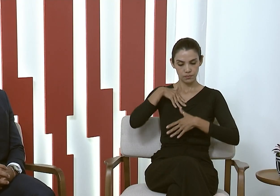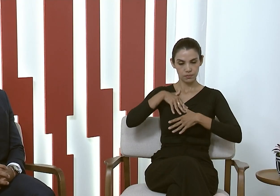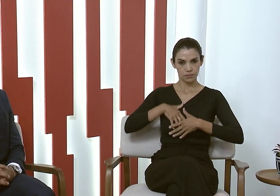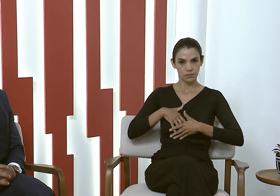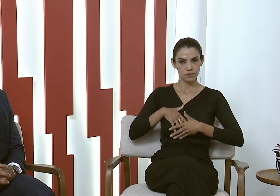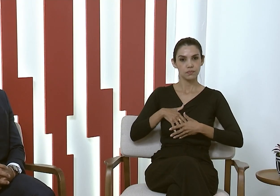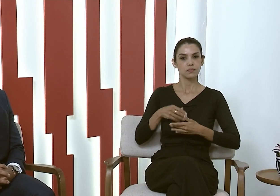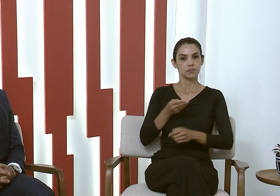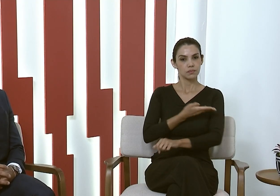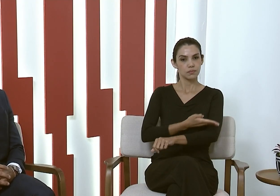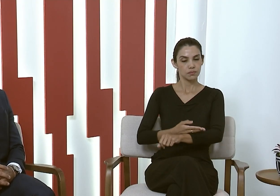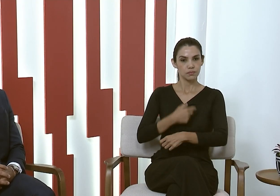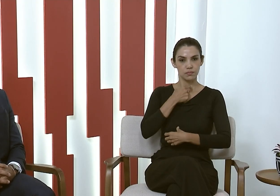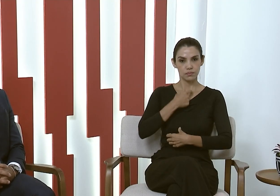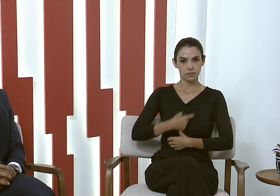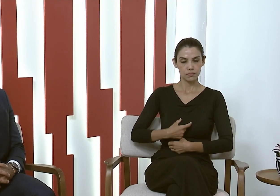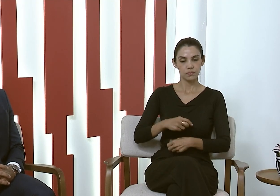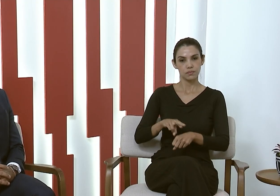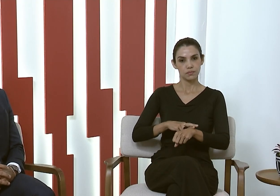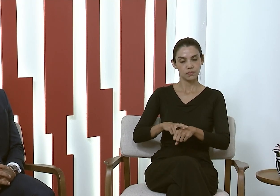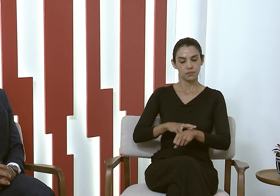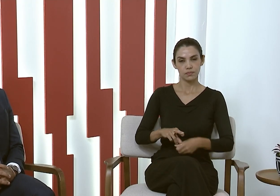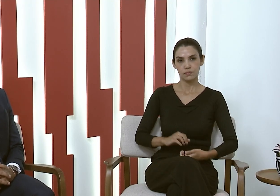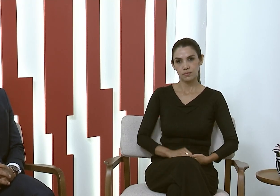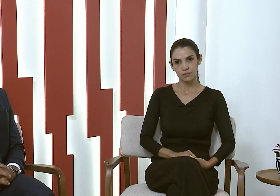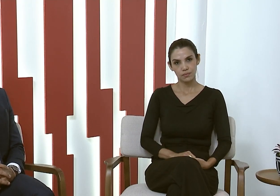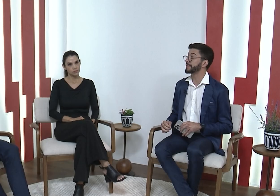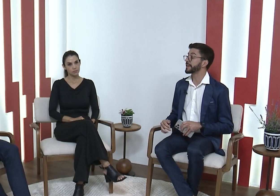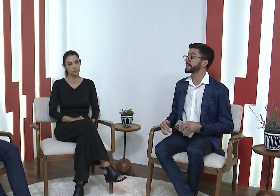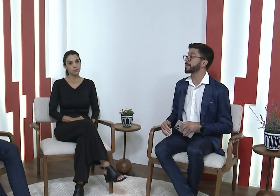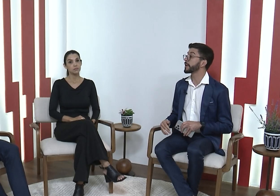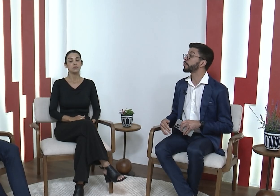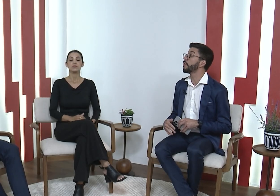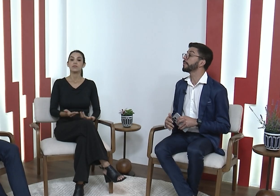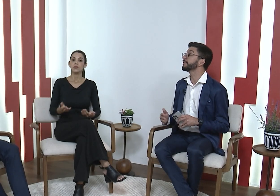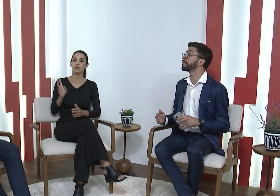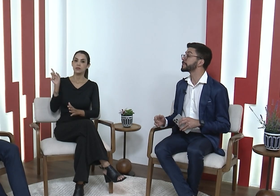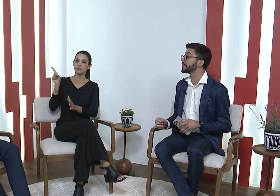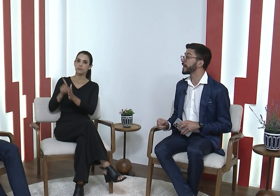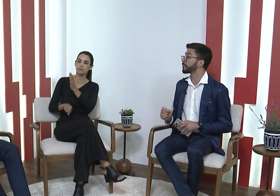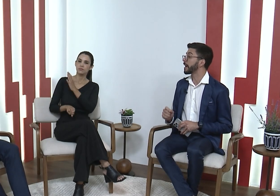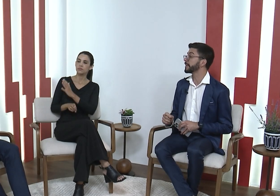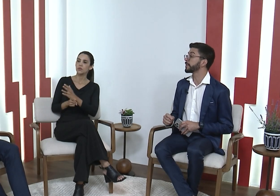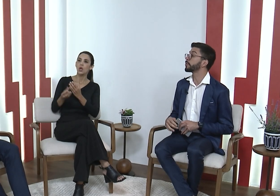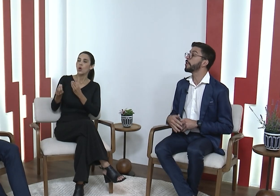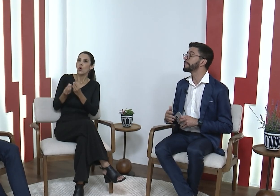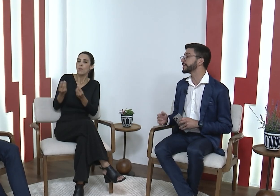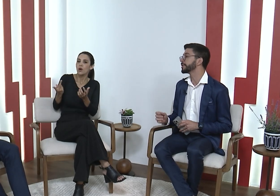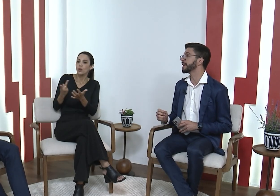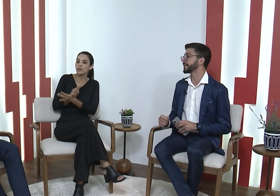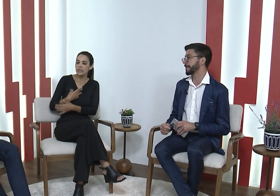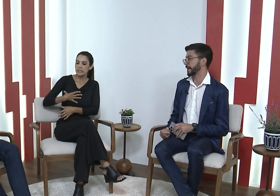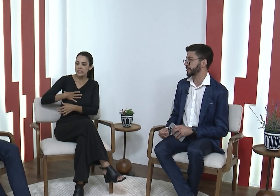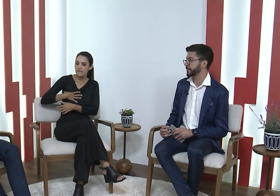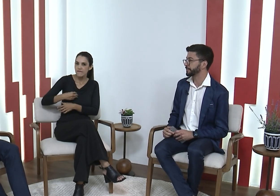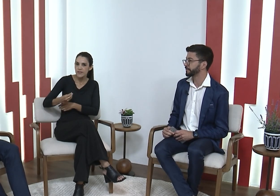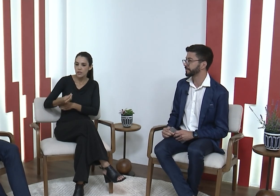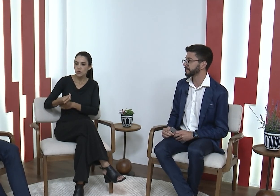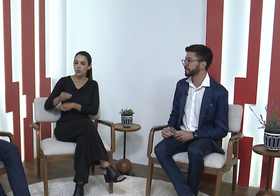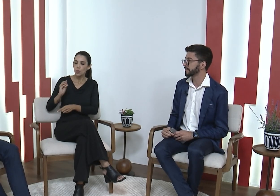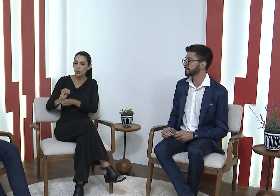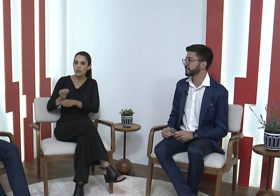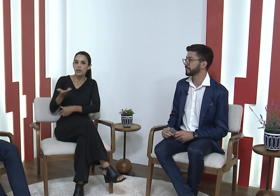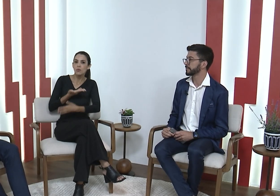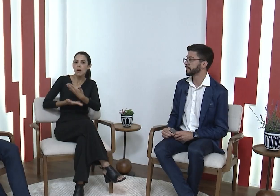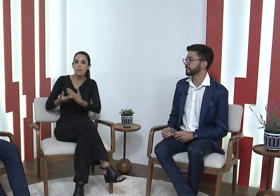uma gravata de cor roxa. Para a gente começar, Matheus, eu queria saber como que funciona a guarda compartilhada na prática.